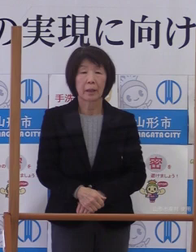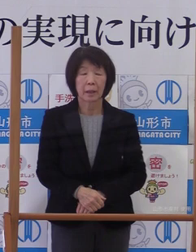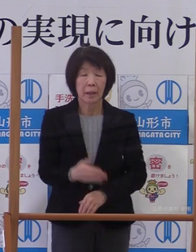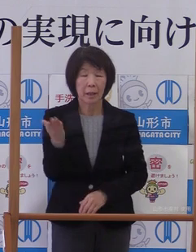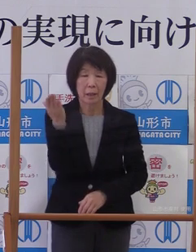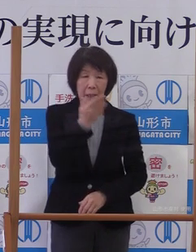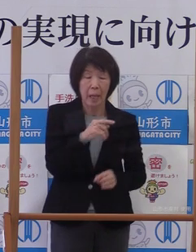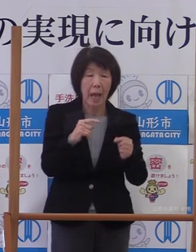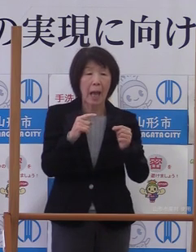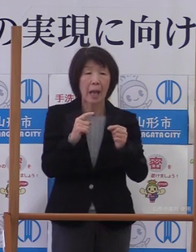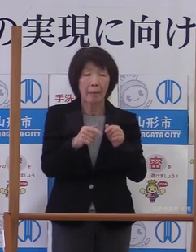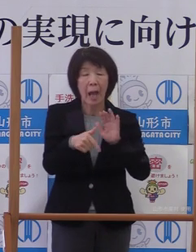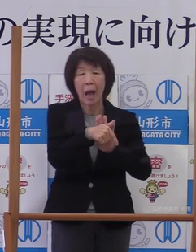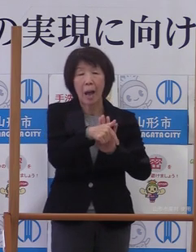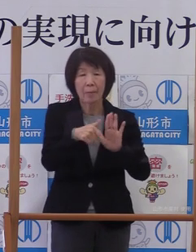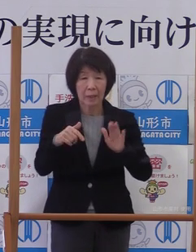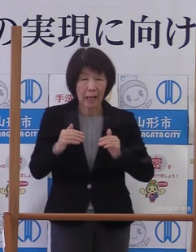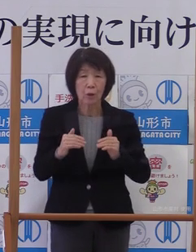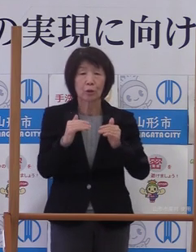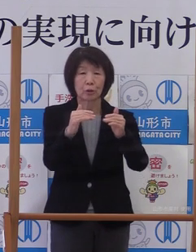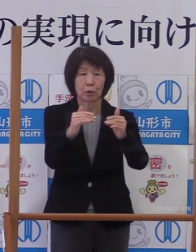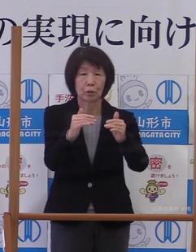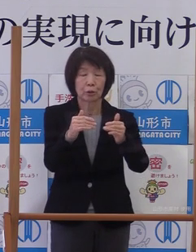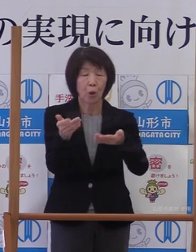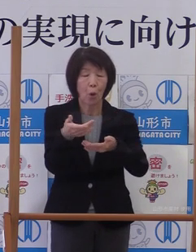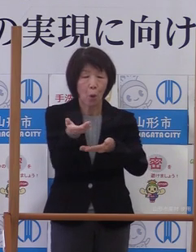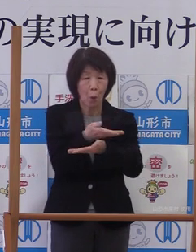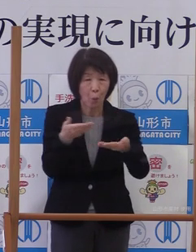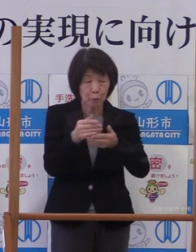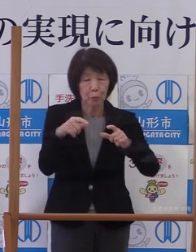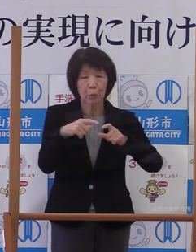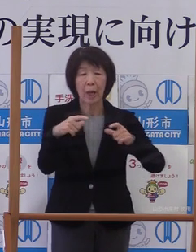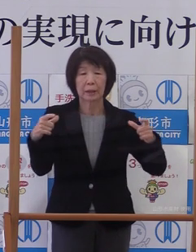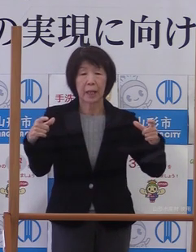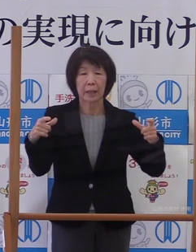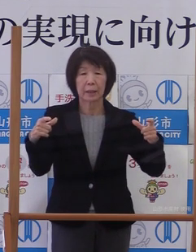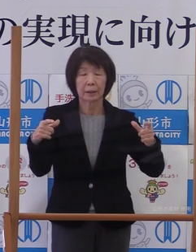次に、山形ブランドの浸透と交流の拡大についてです。